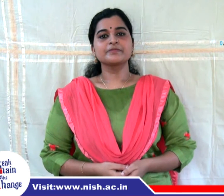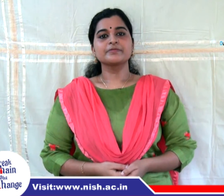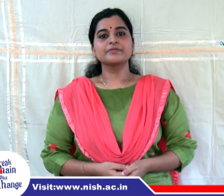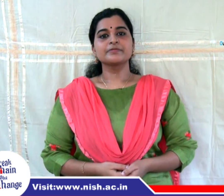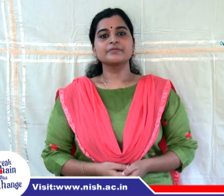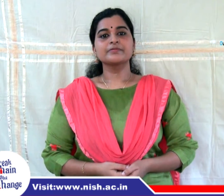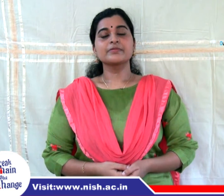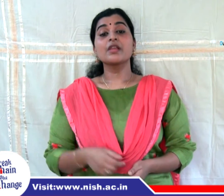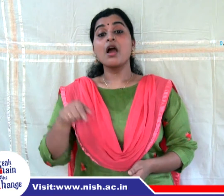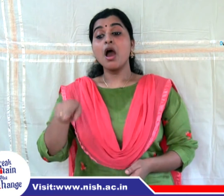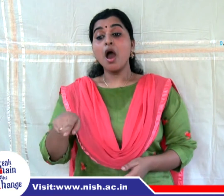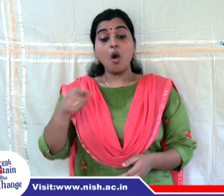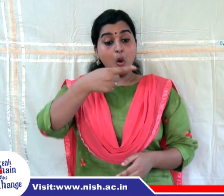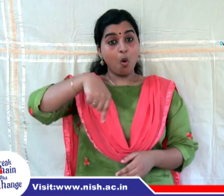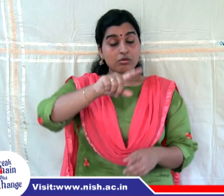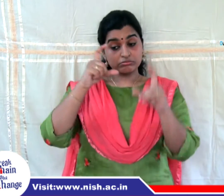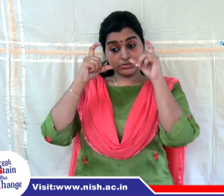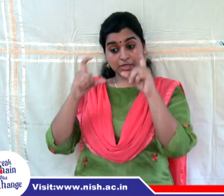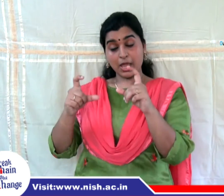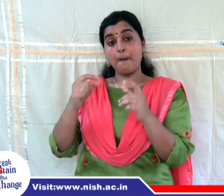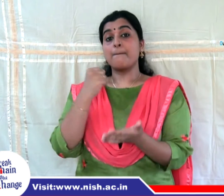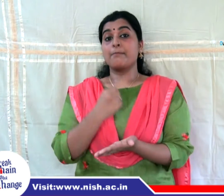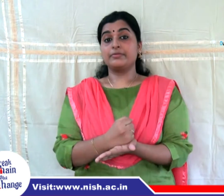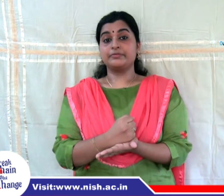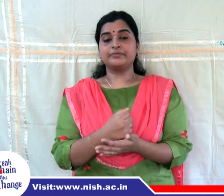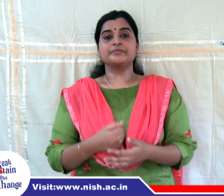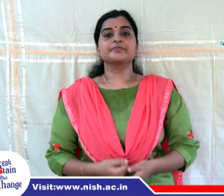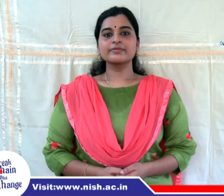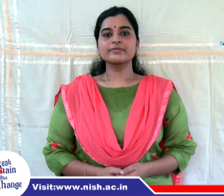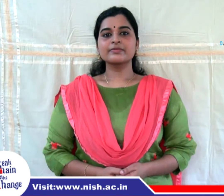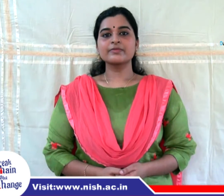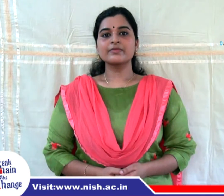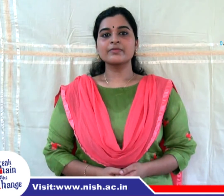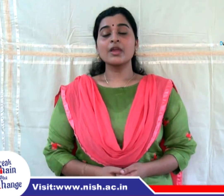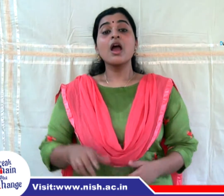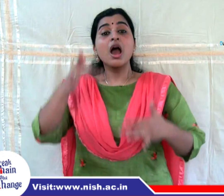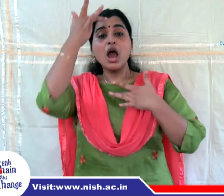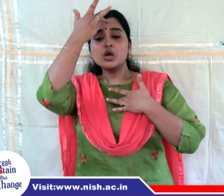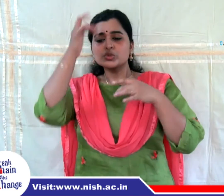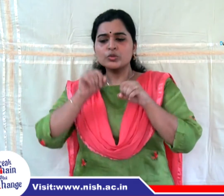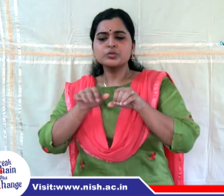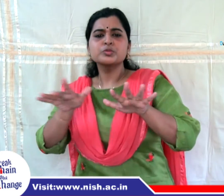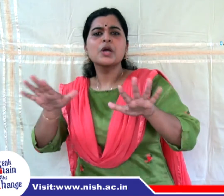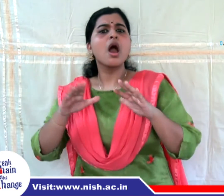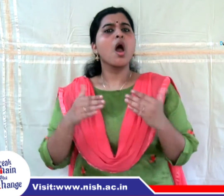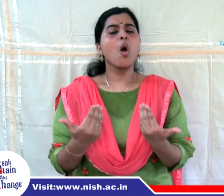അതിനാൽ മുൻകരുതലുകൾ എടുക്കേണ്ടത് അത്യാവശ്യമാണ്. രോഗം പകരുന്ന വിധം: രോഗം